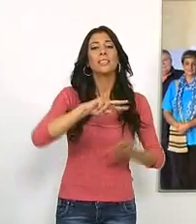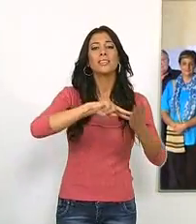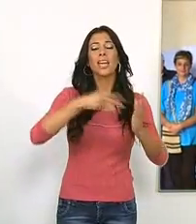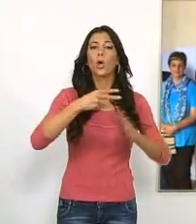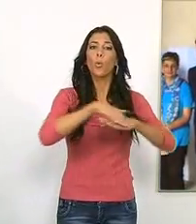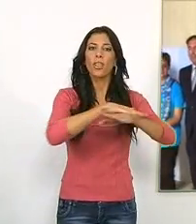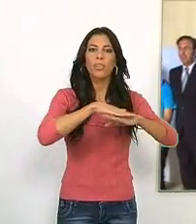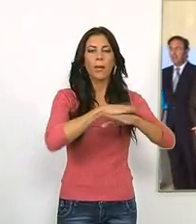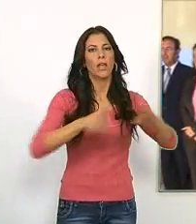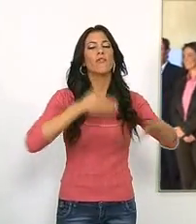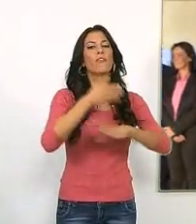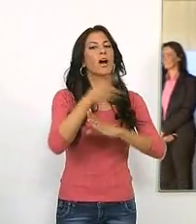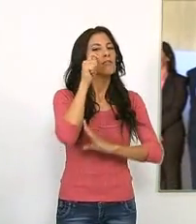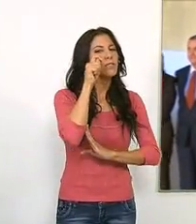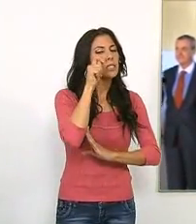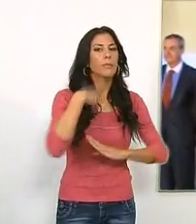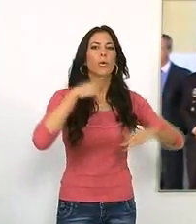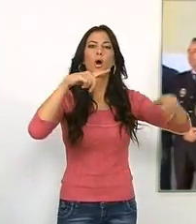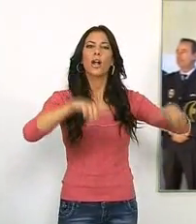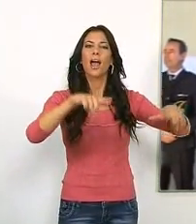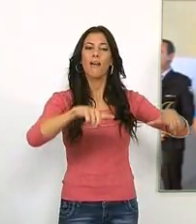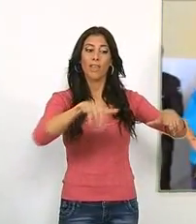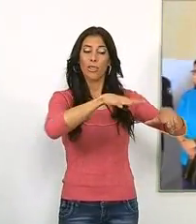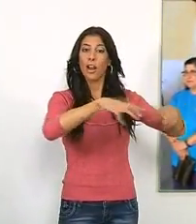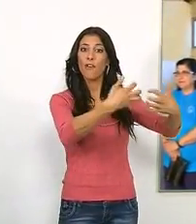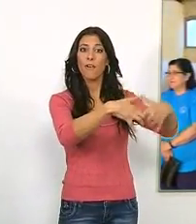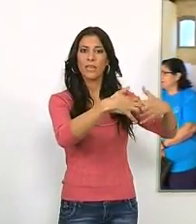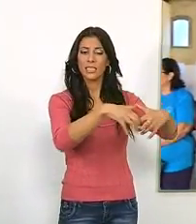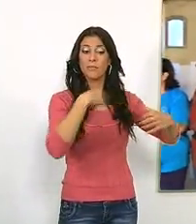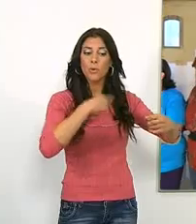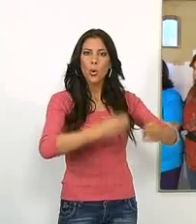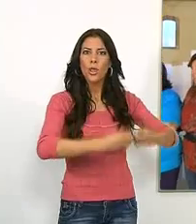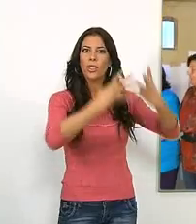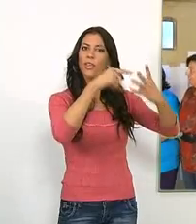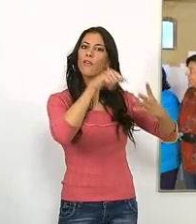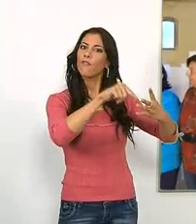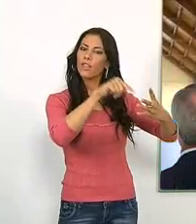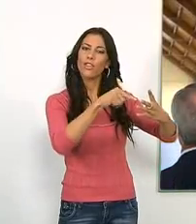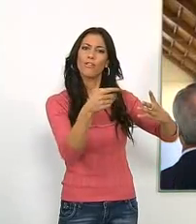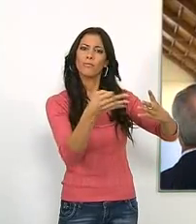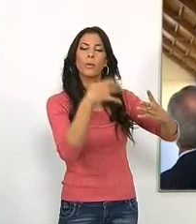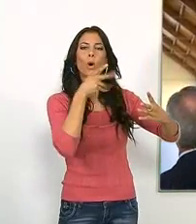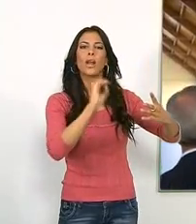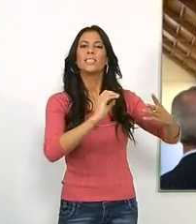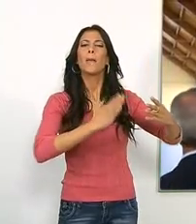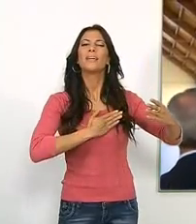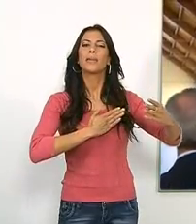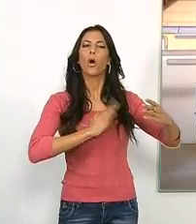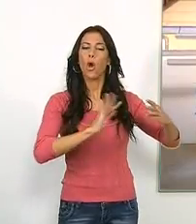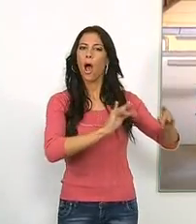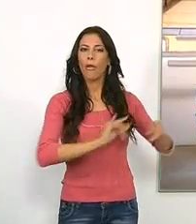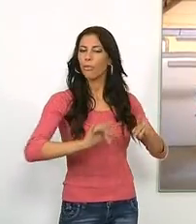municipales giraron una visita a la nave de la fabriquilla edificio que forma parte del patrimonio